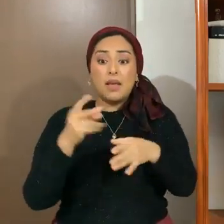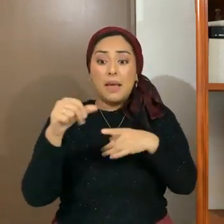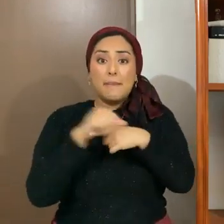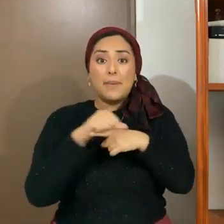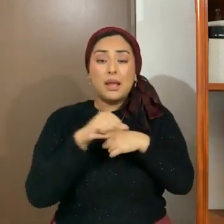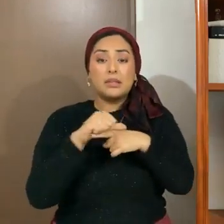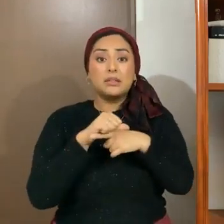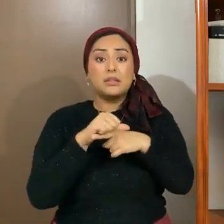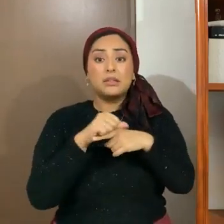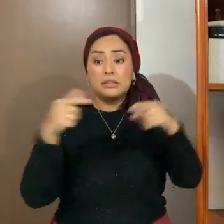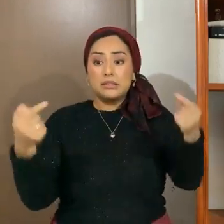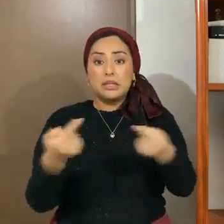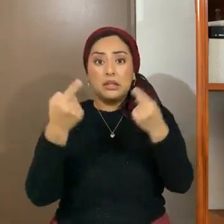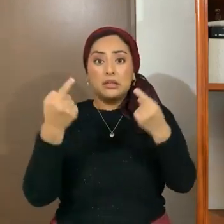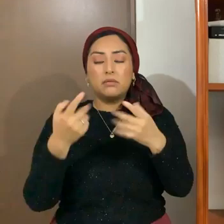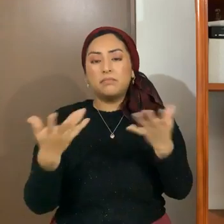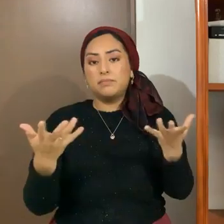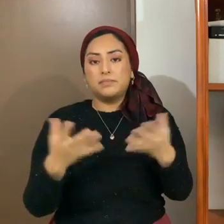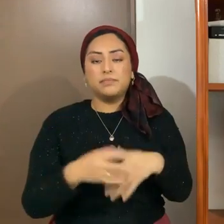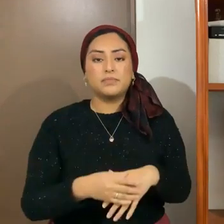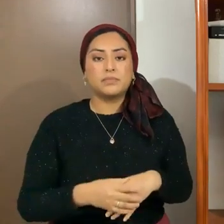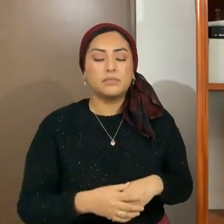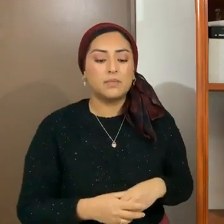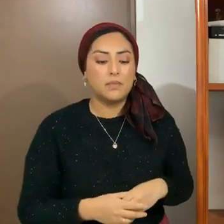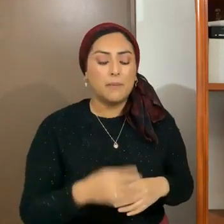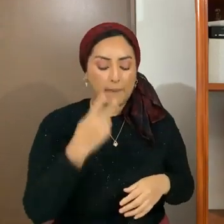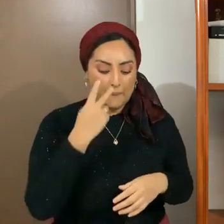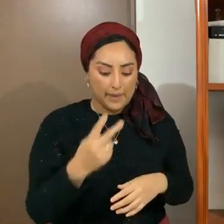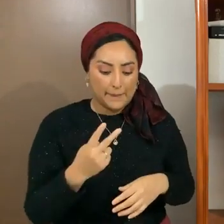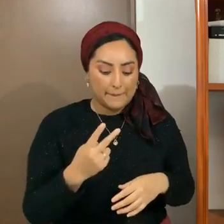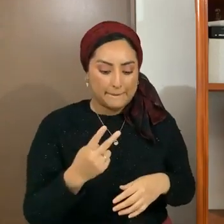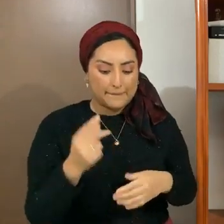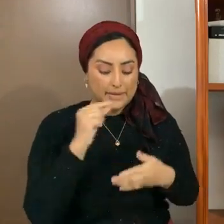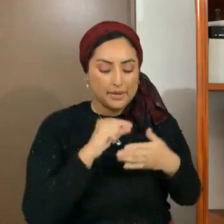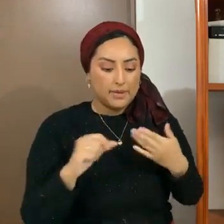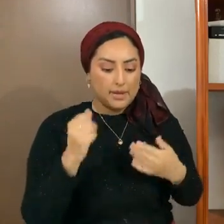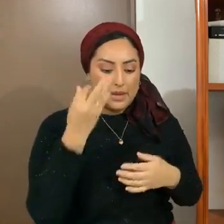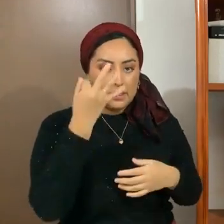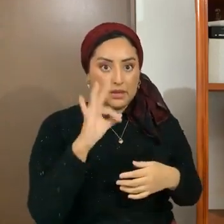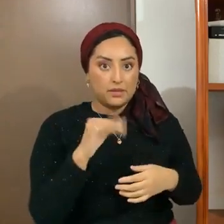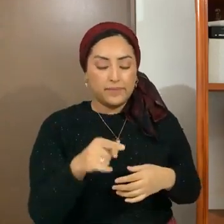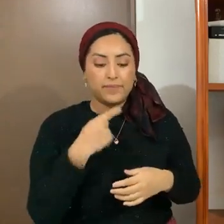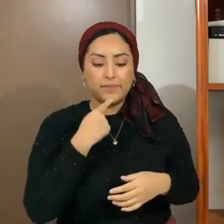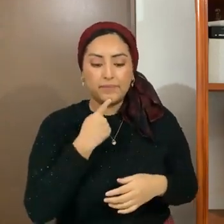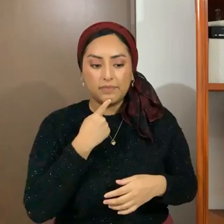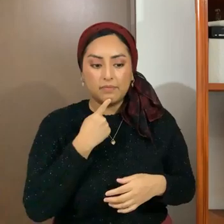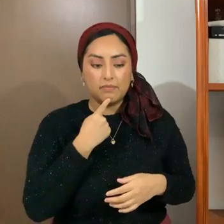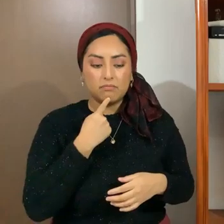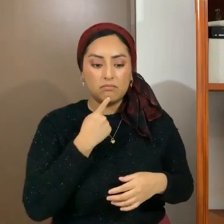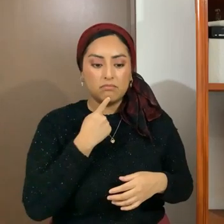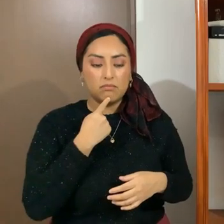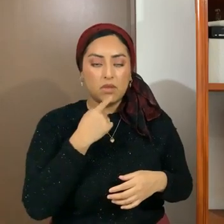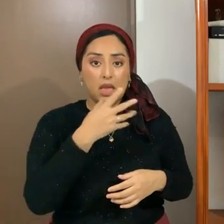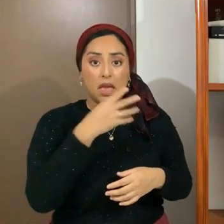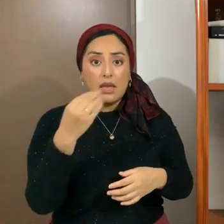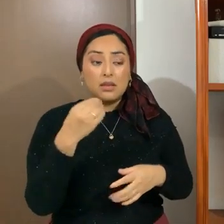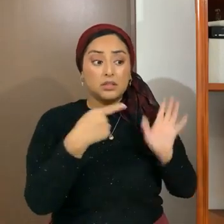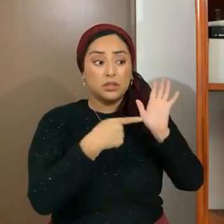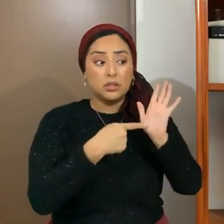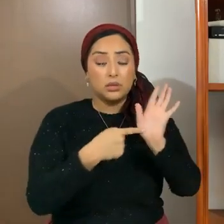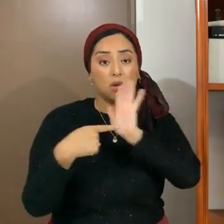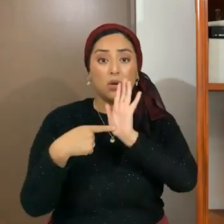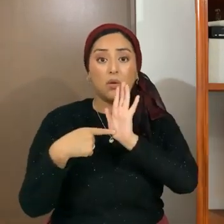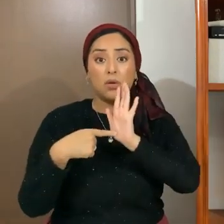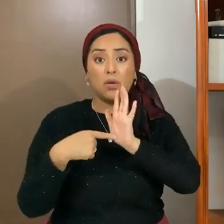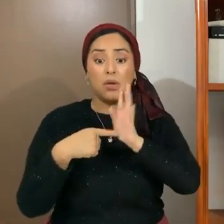practicar las obras de la carne. ¿Cuáles son las obras de la carne? Vamos arriba, en el verso 19. Y